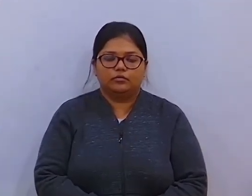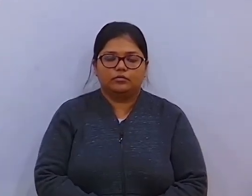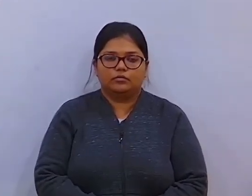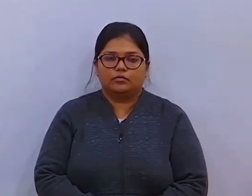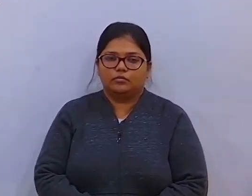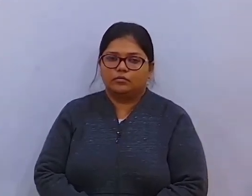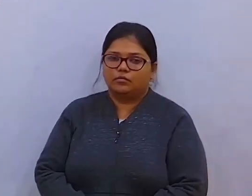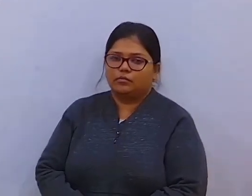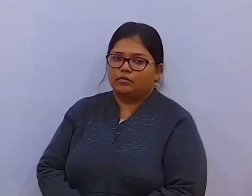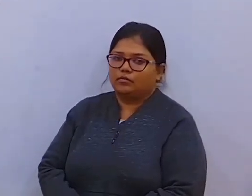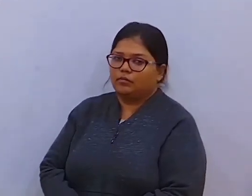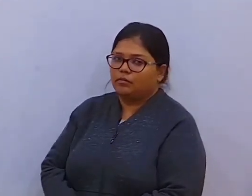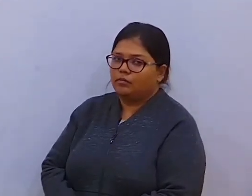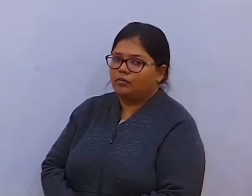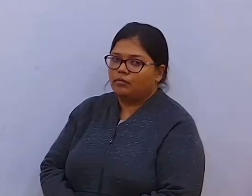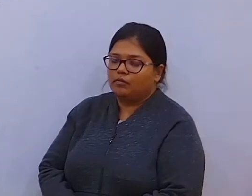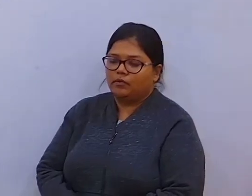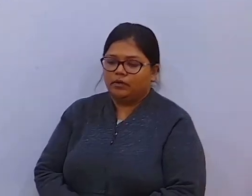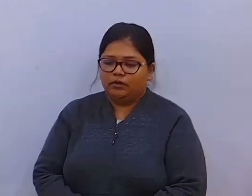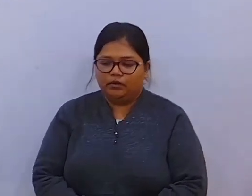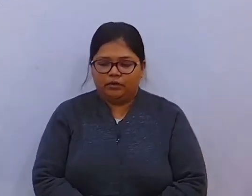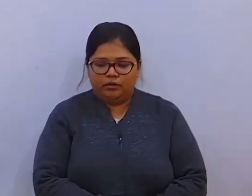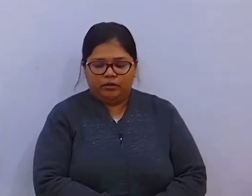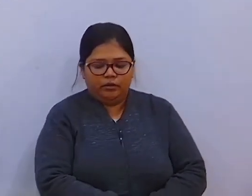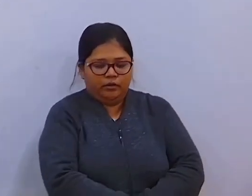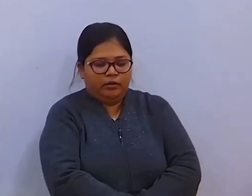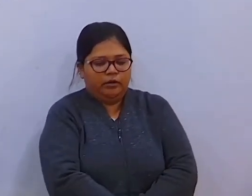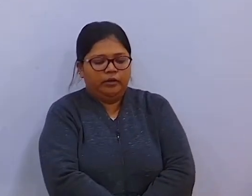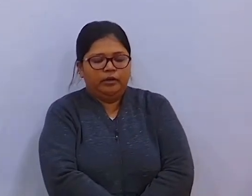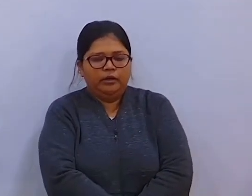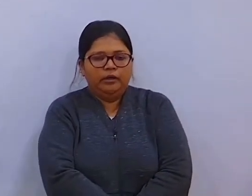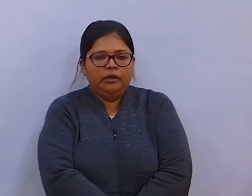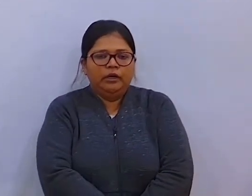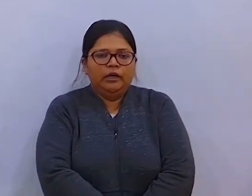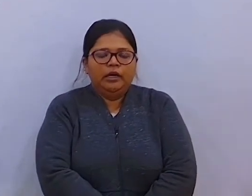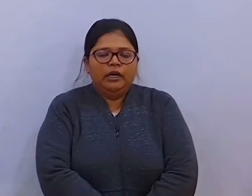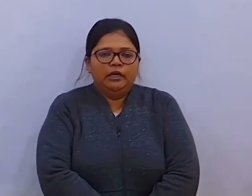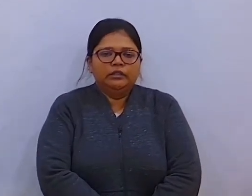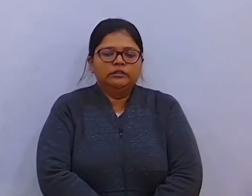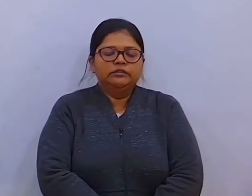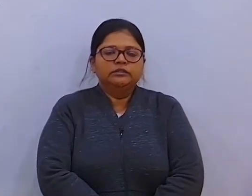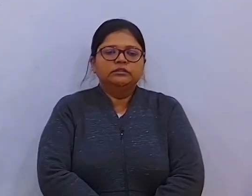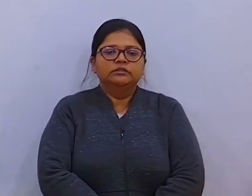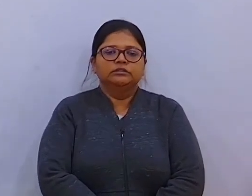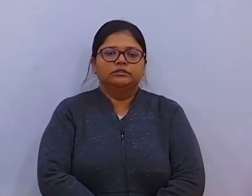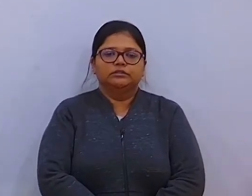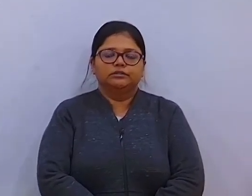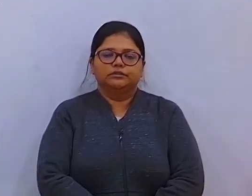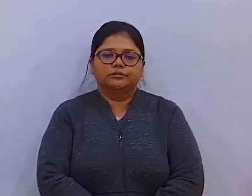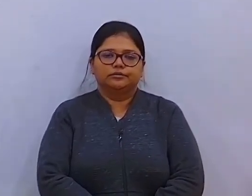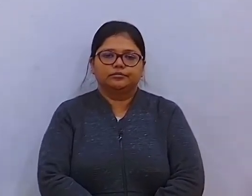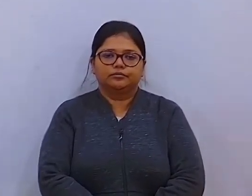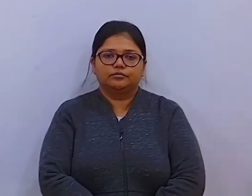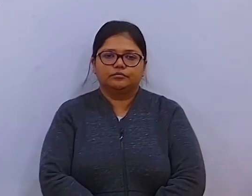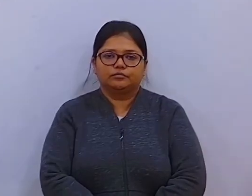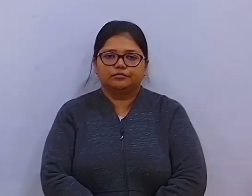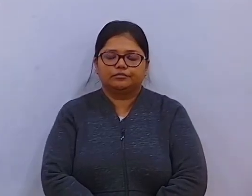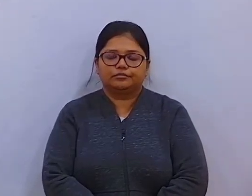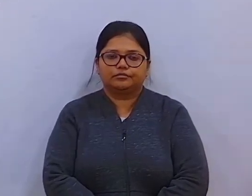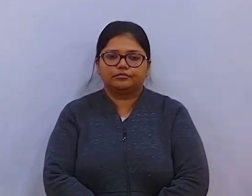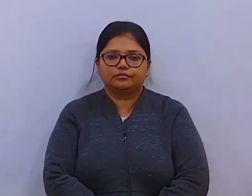है, फिर नेक्स्ट एरो डाल के लिखो उत्तरी शीत कटिबंध। ठीक है, कितना डिग्री है,